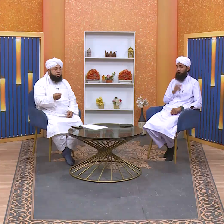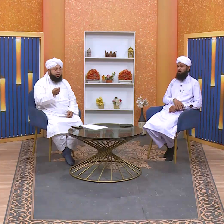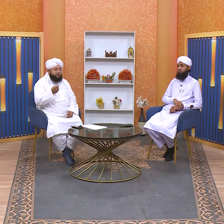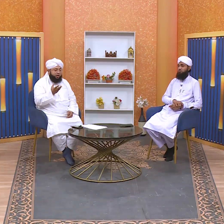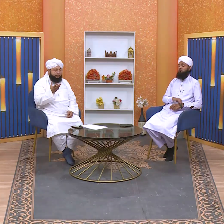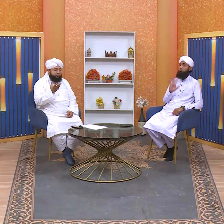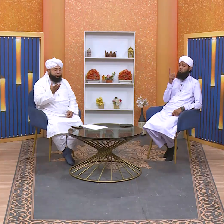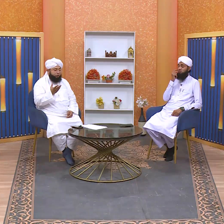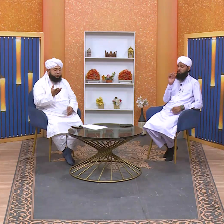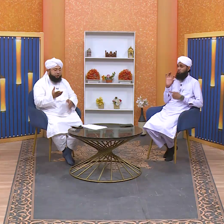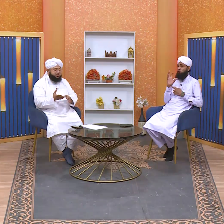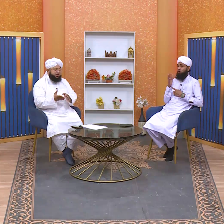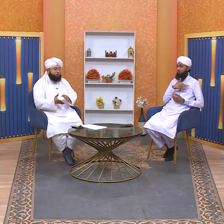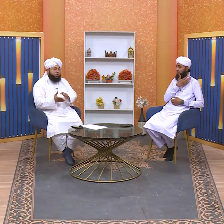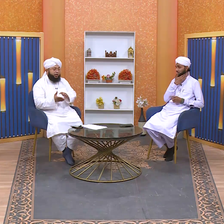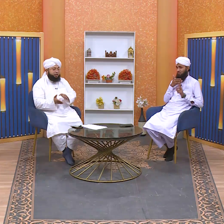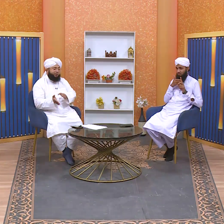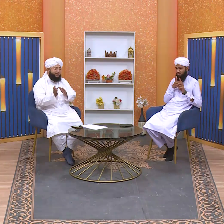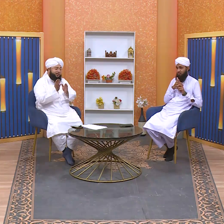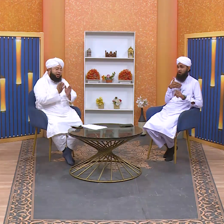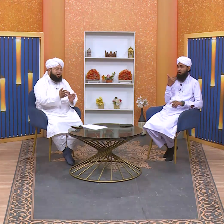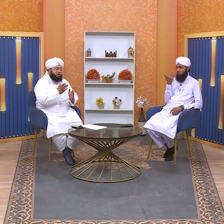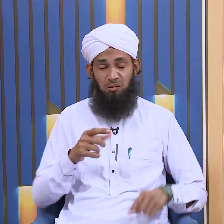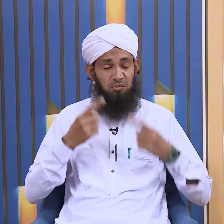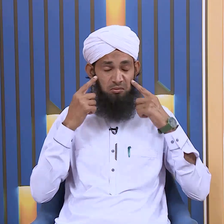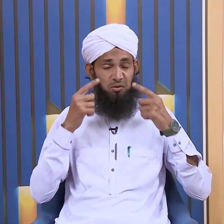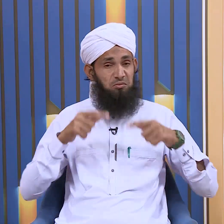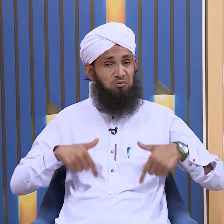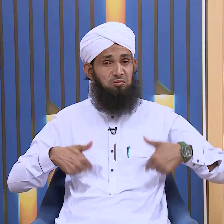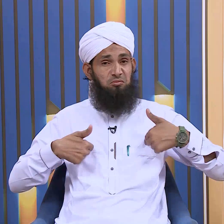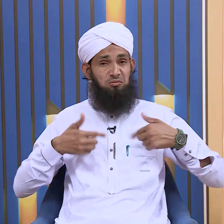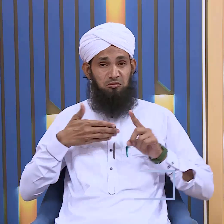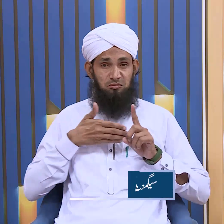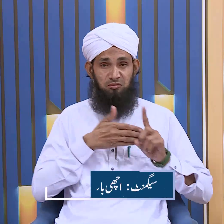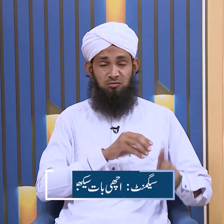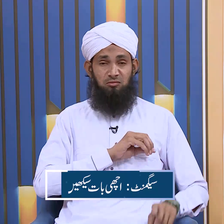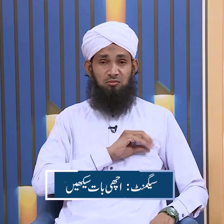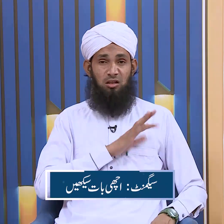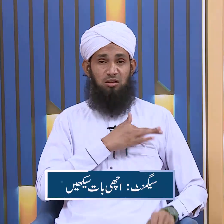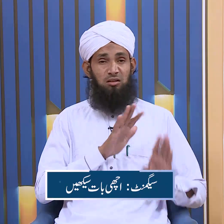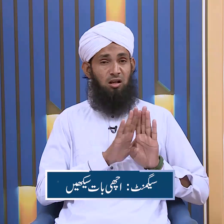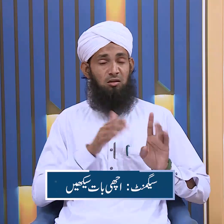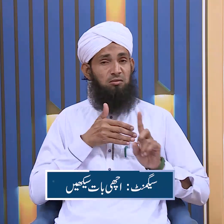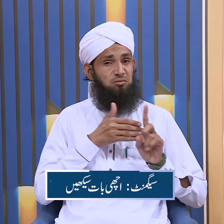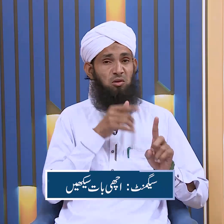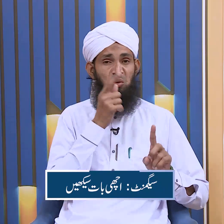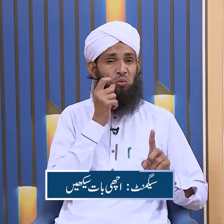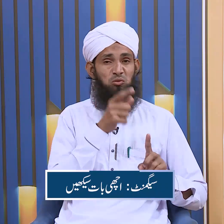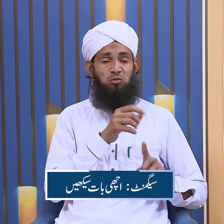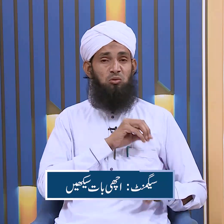کی طلب اور اس کی زینت و آرائش پانے کی خاطر نیک اعمال کرتے ہیں، انہیں ان اعمال کا بدلہ دنیا میں ہی